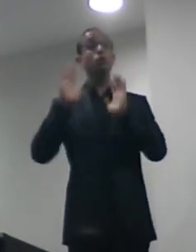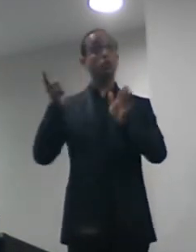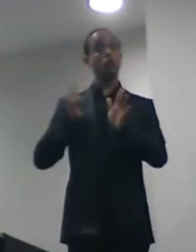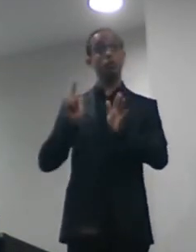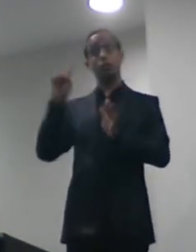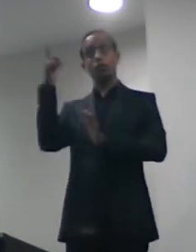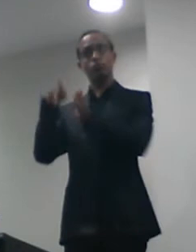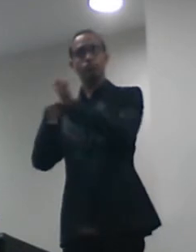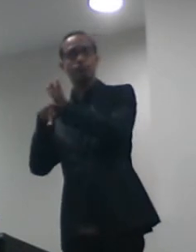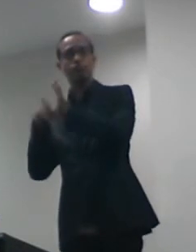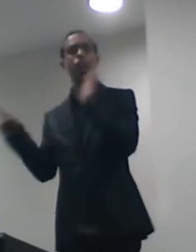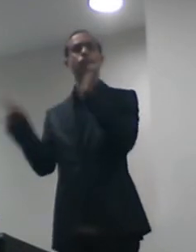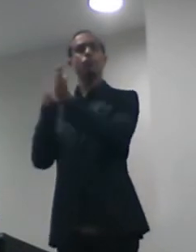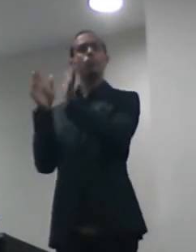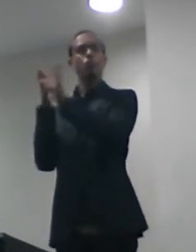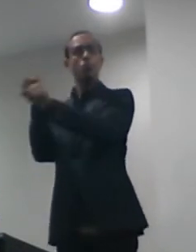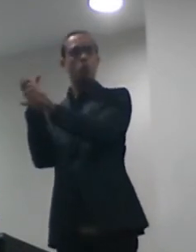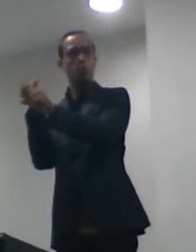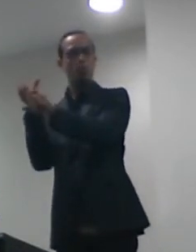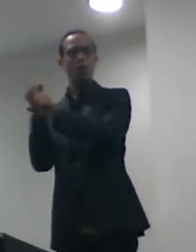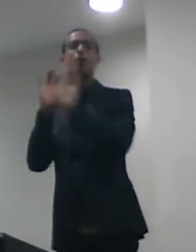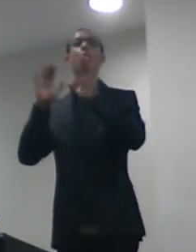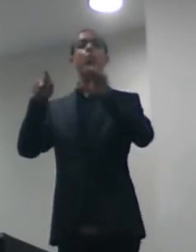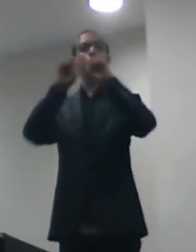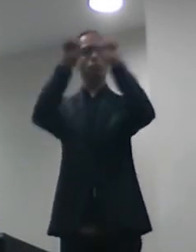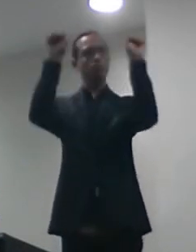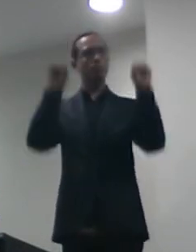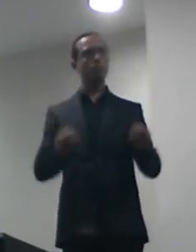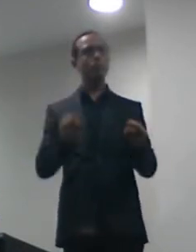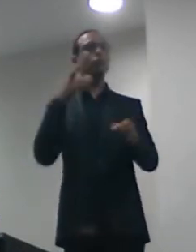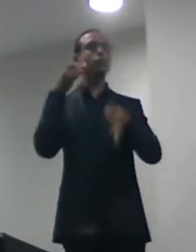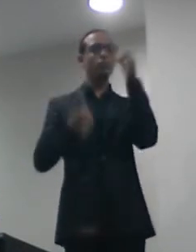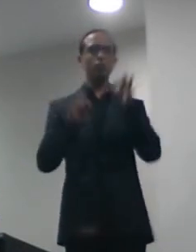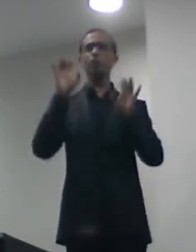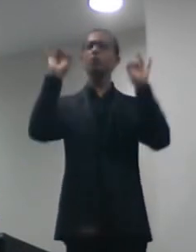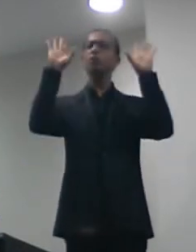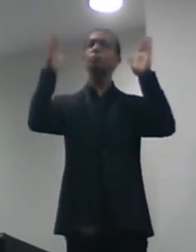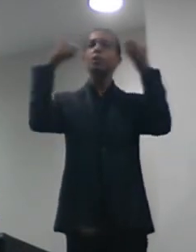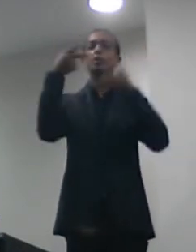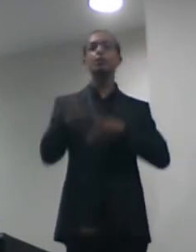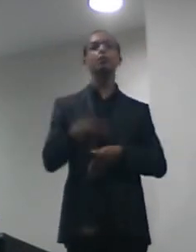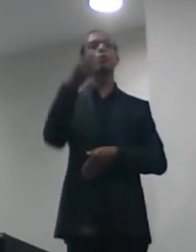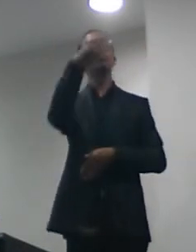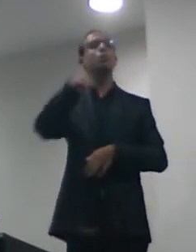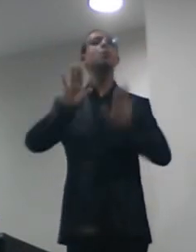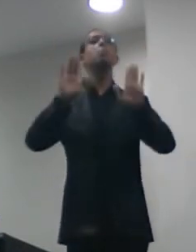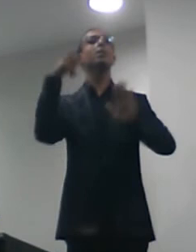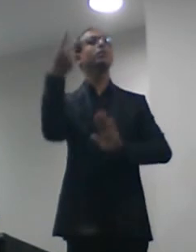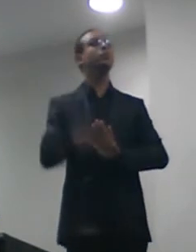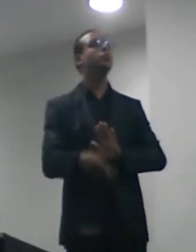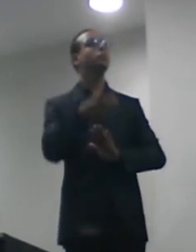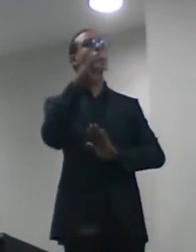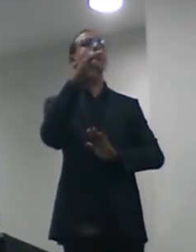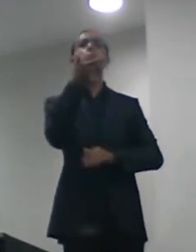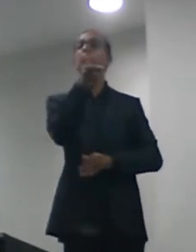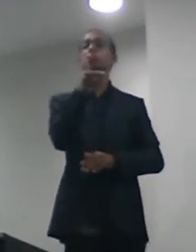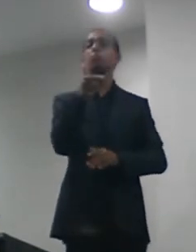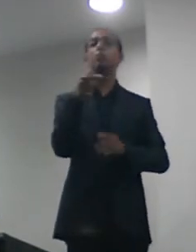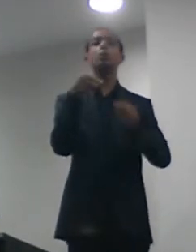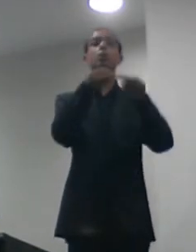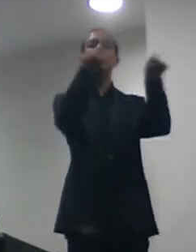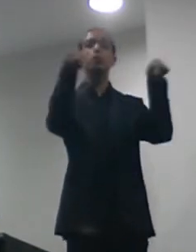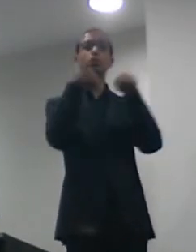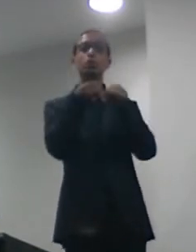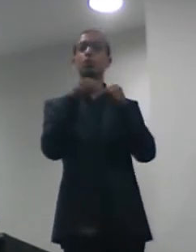um contador. Mas o sistema judiciário, principalmente do Maranhão, não existe um setor próprio de intérprete de Libras.